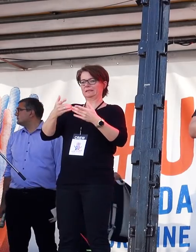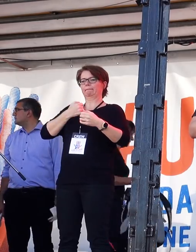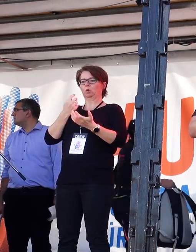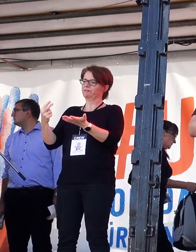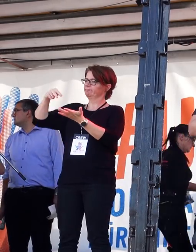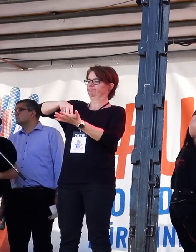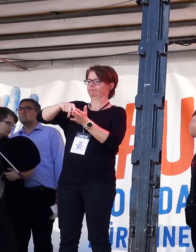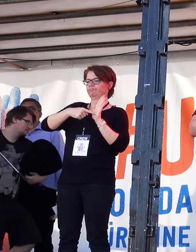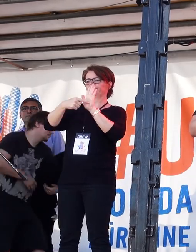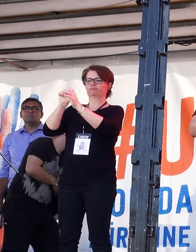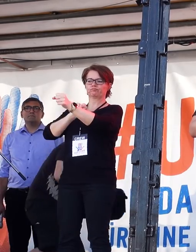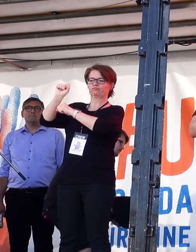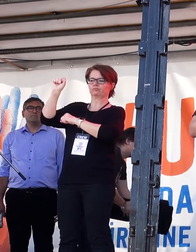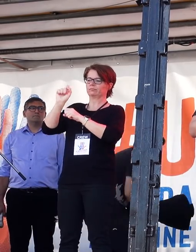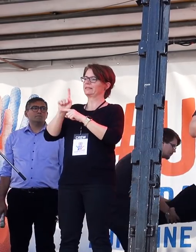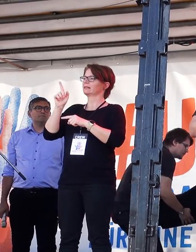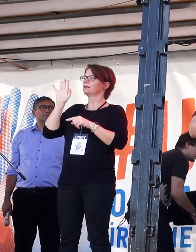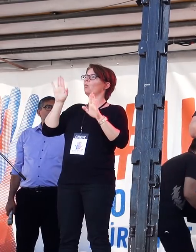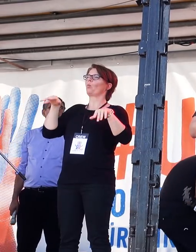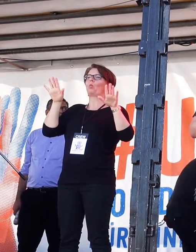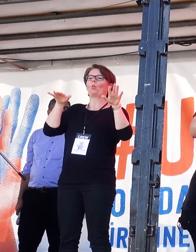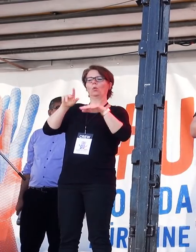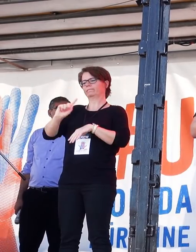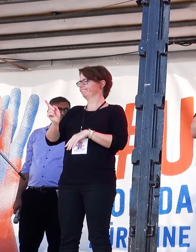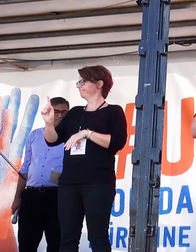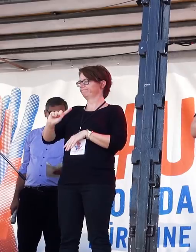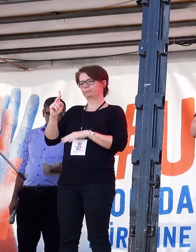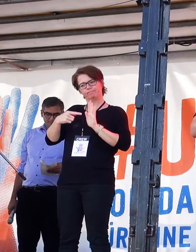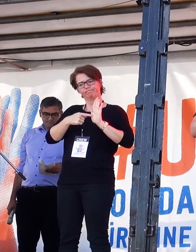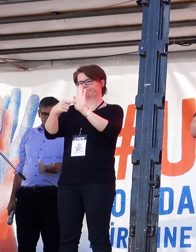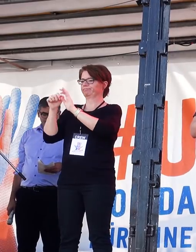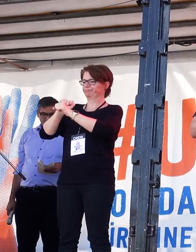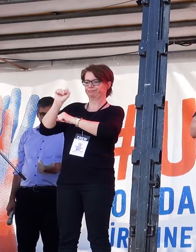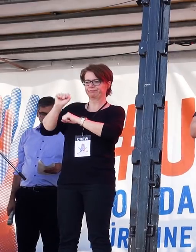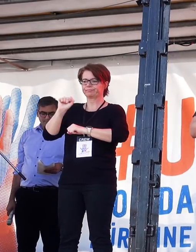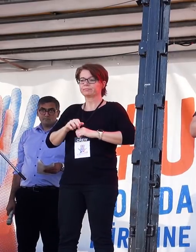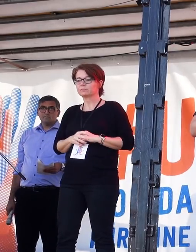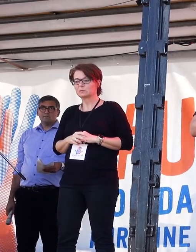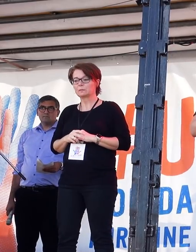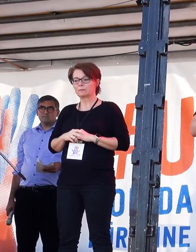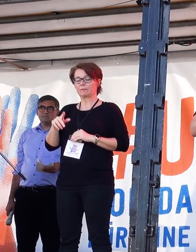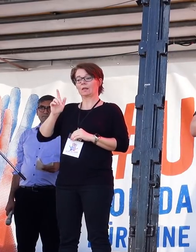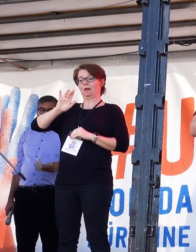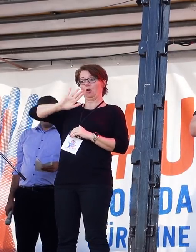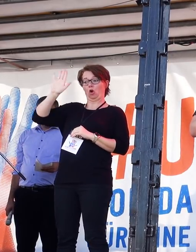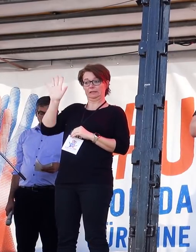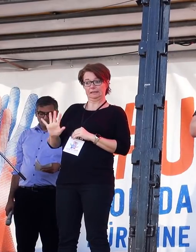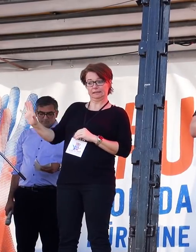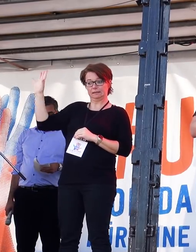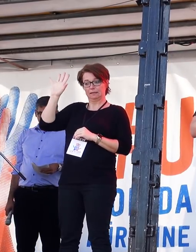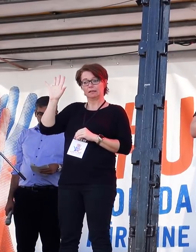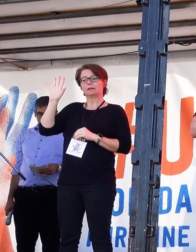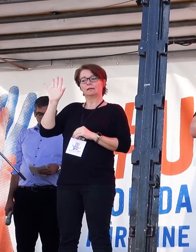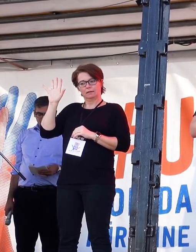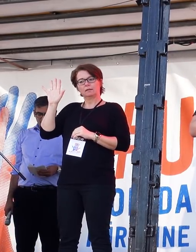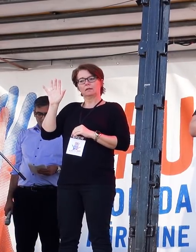vor. Das, was der rechte Block in der Gesellschaft gerade in Ostdeutschland versucht, bereitet er auch für den Westen